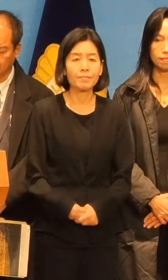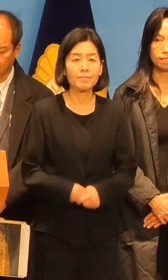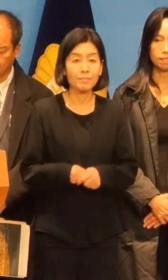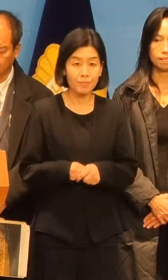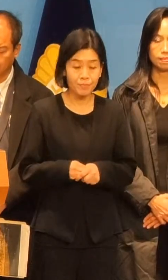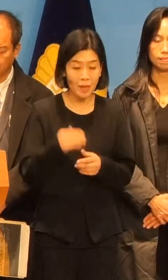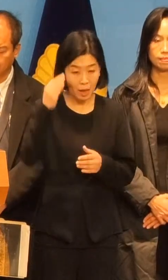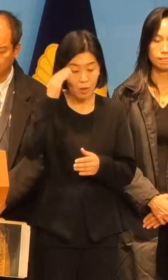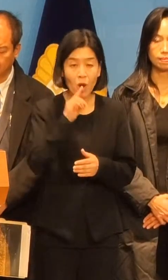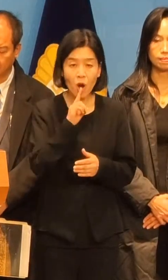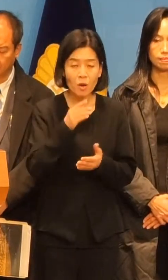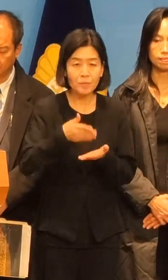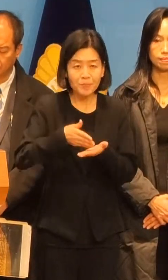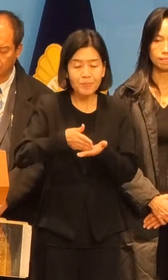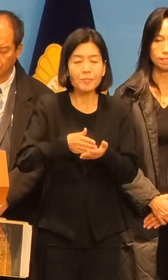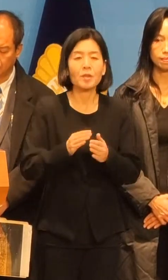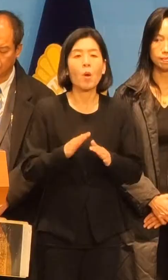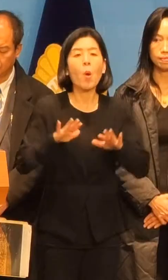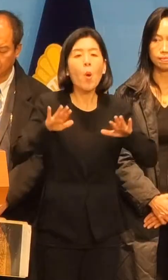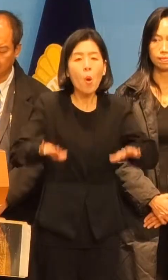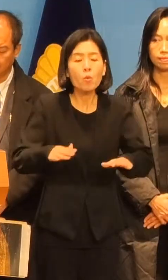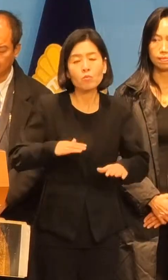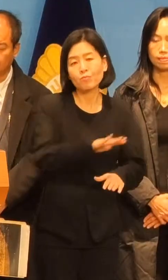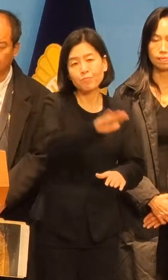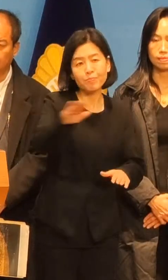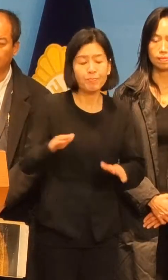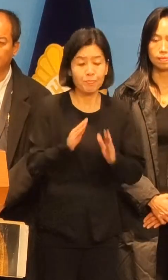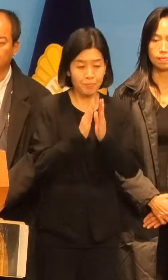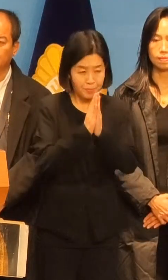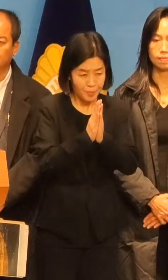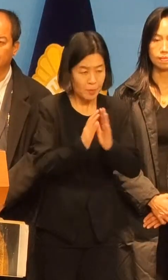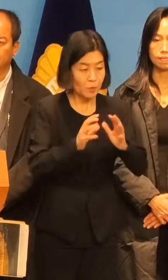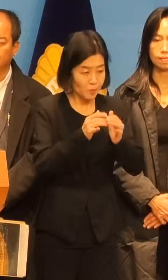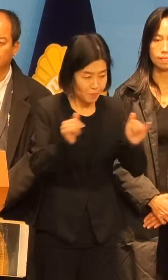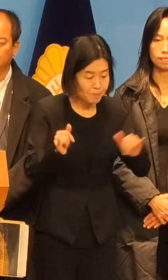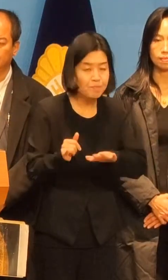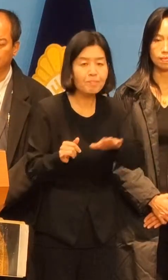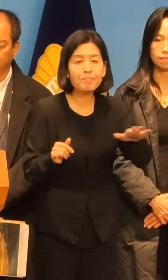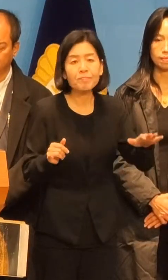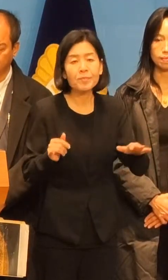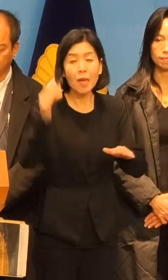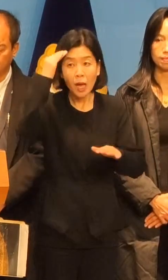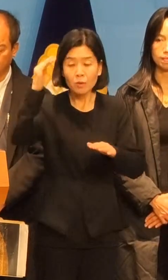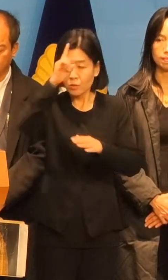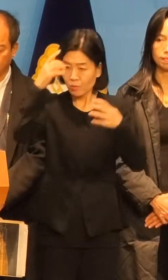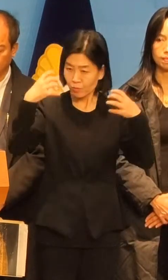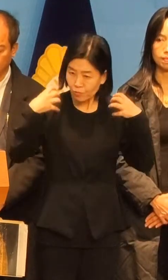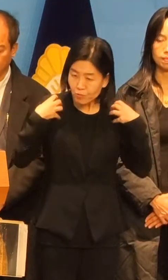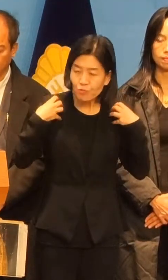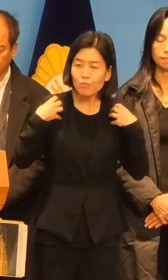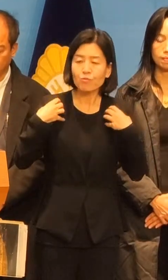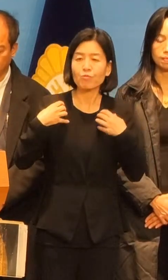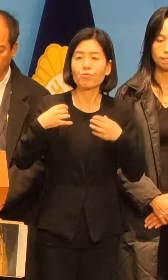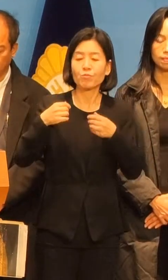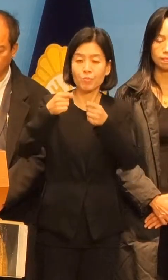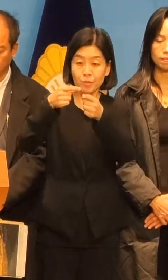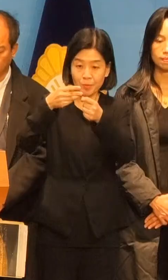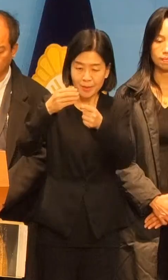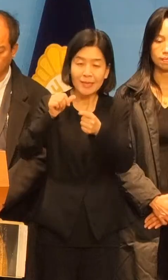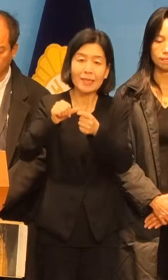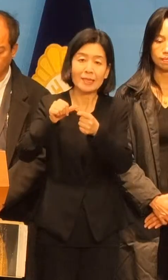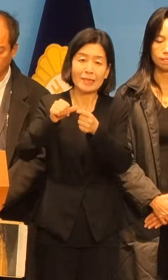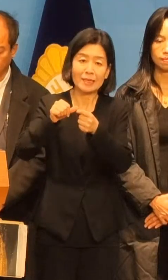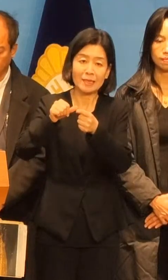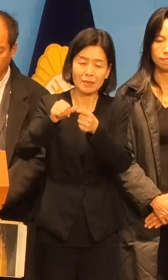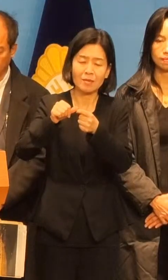네, 오늘 우리는 미얀마 국민들은 대한민국 정부의 다음 5가지 필수적인 조치를 취할